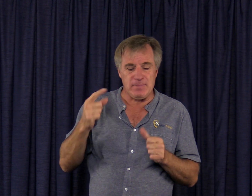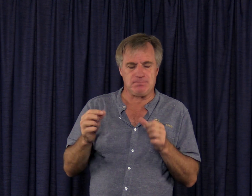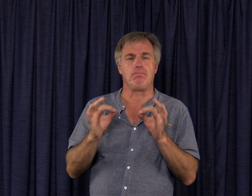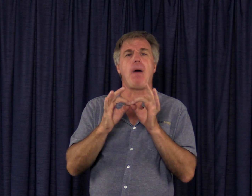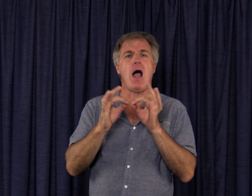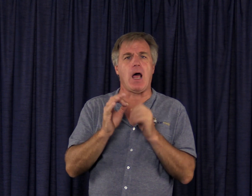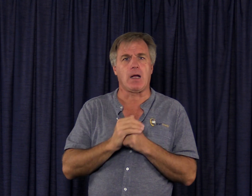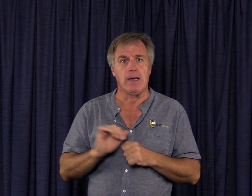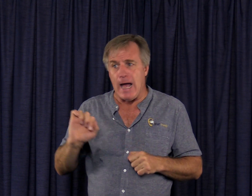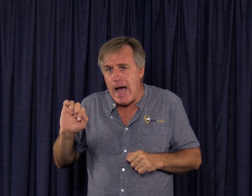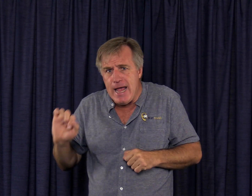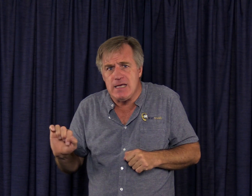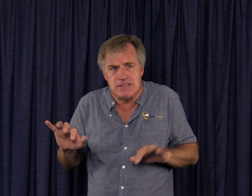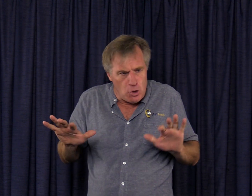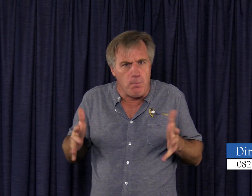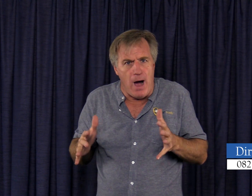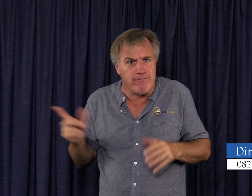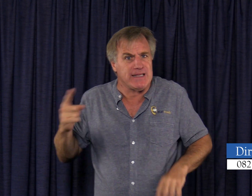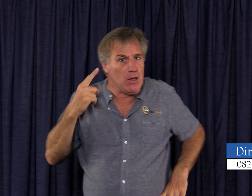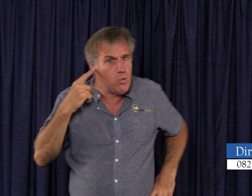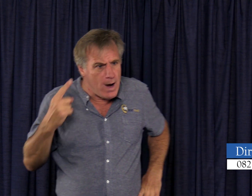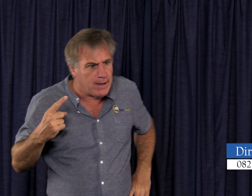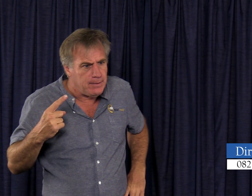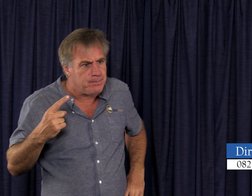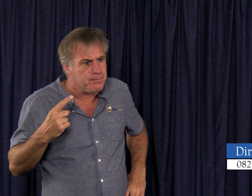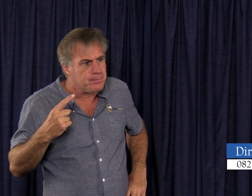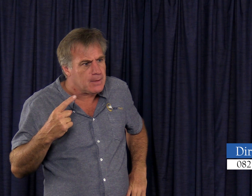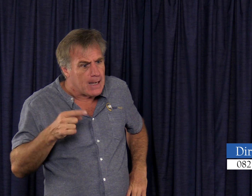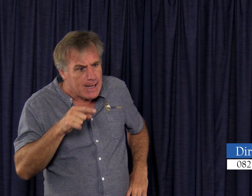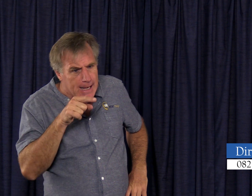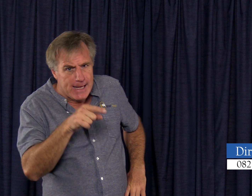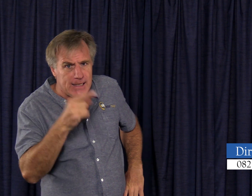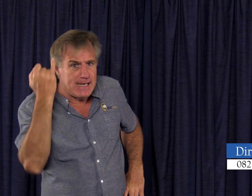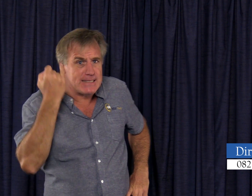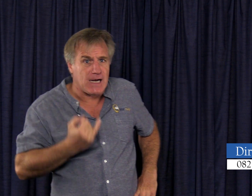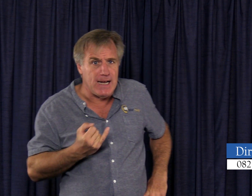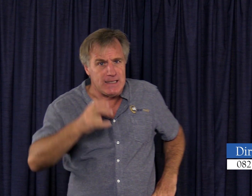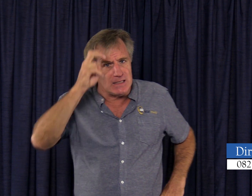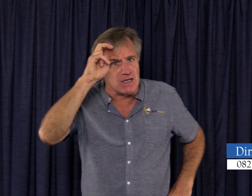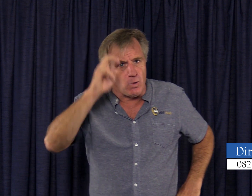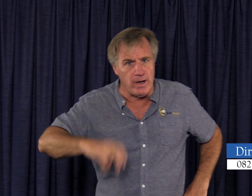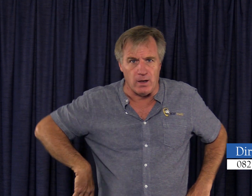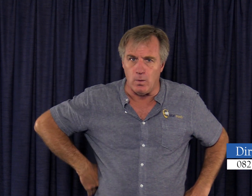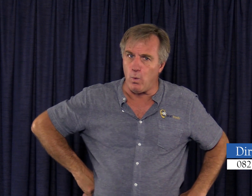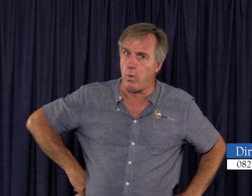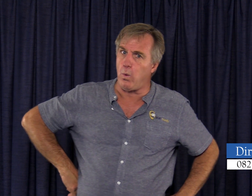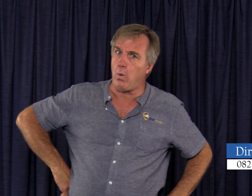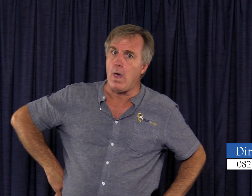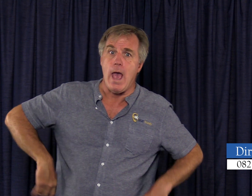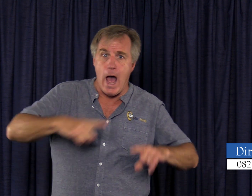is Balak, hy is nou bang, want hy hoor, hierdie Israeliete se koning, hy